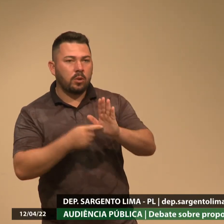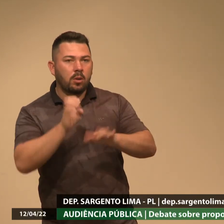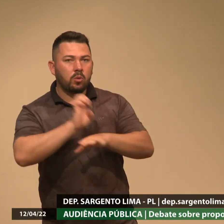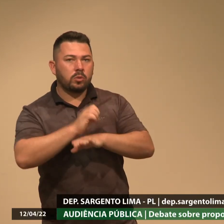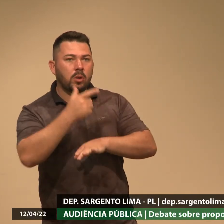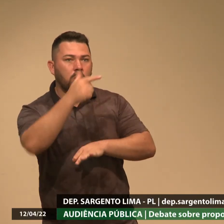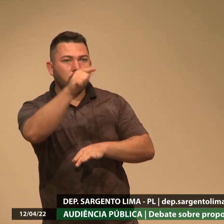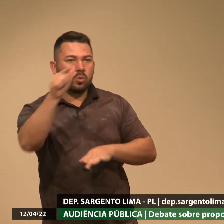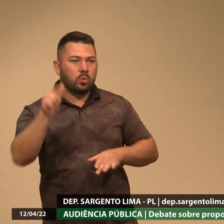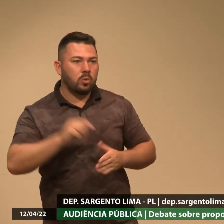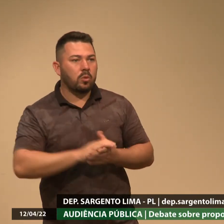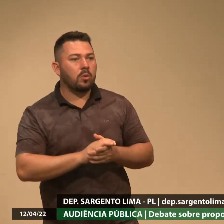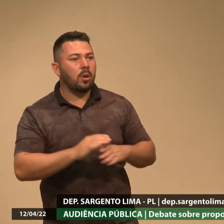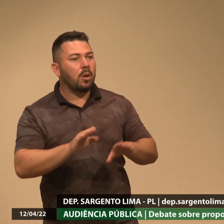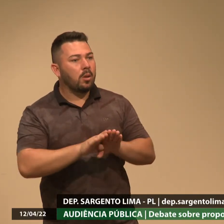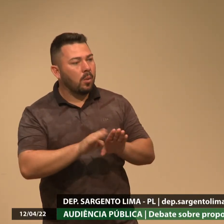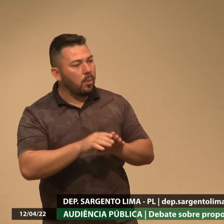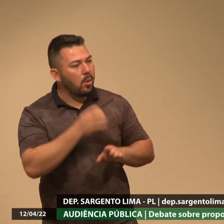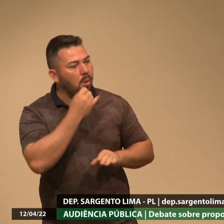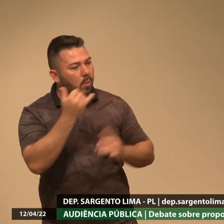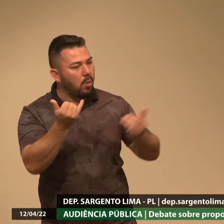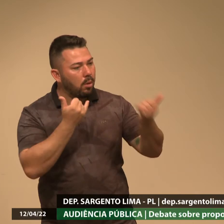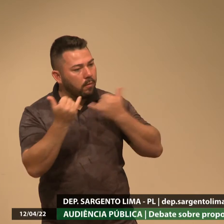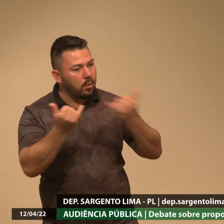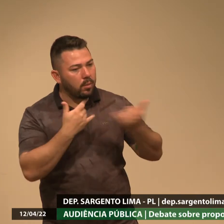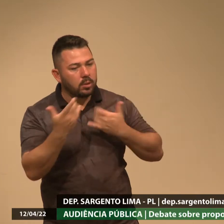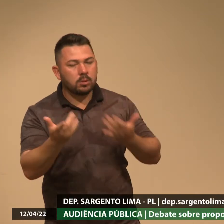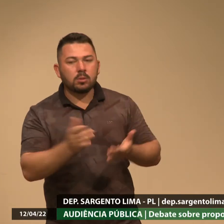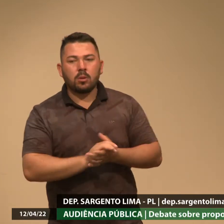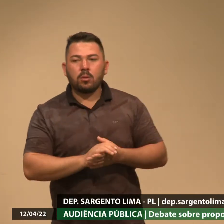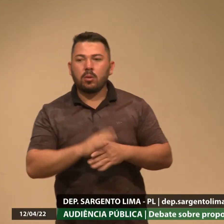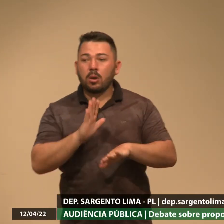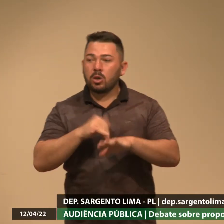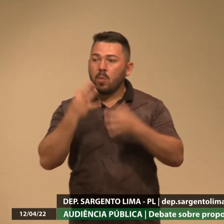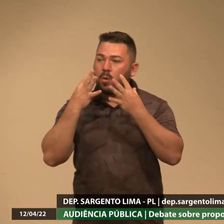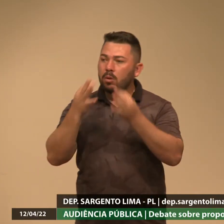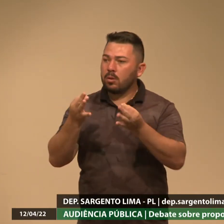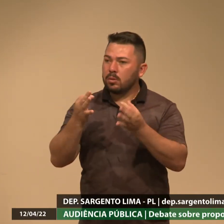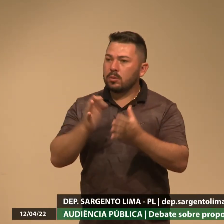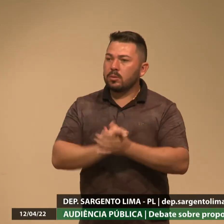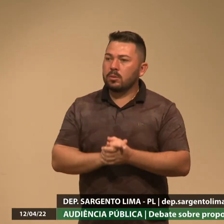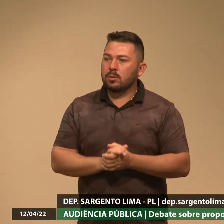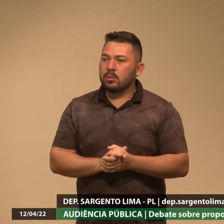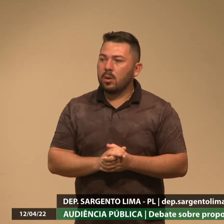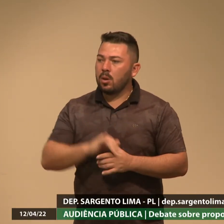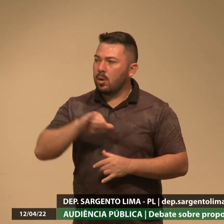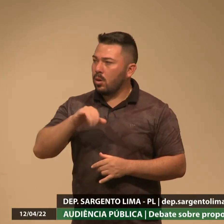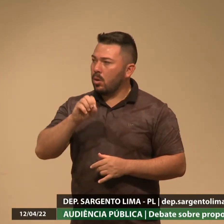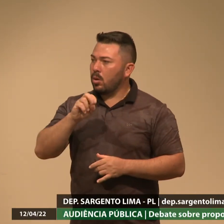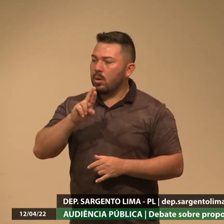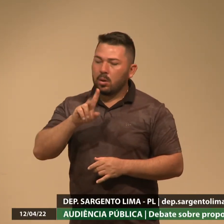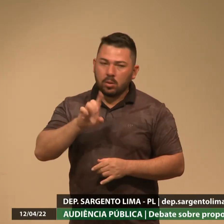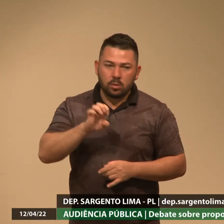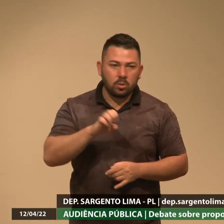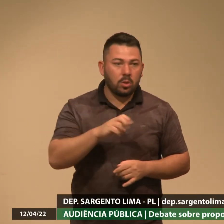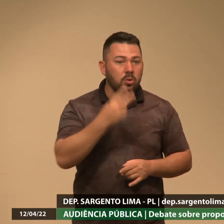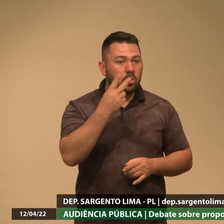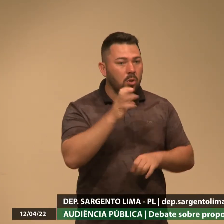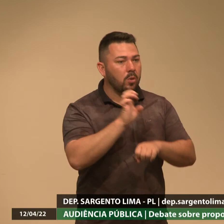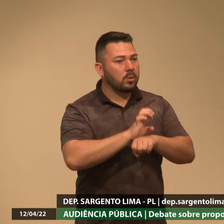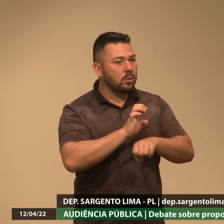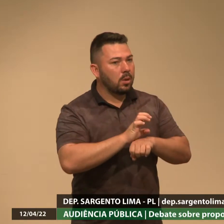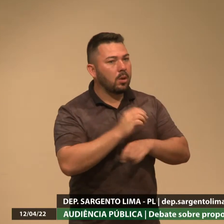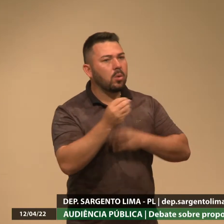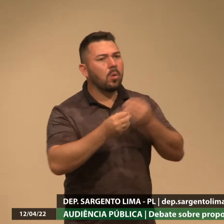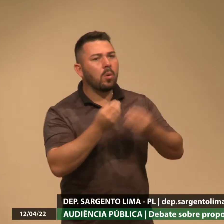status também já é uma boa notícia para gente se quer dizer que chamou atenção é George dois estados